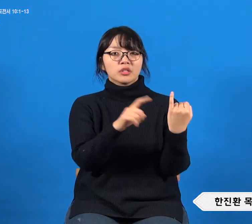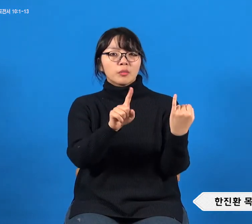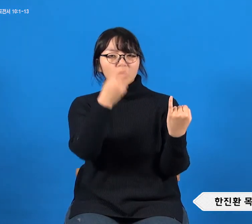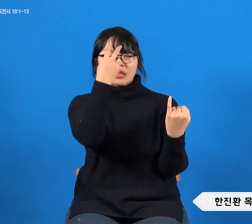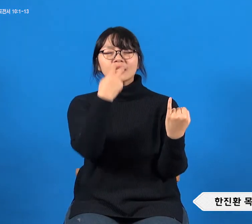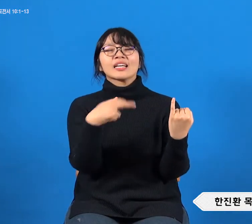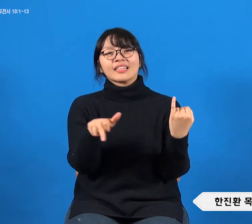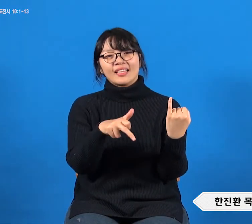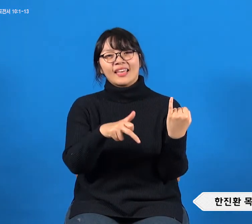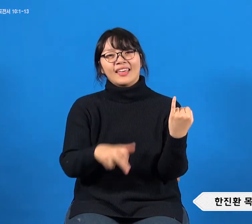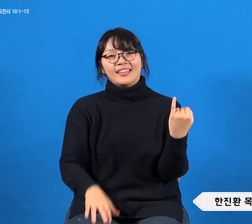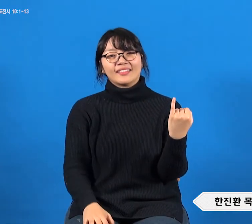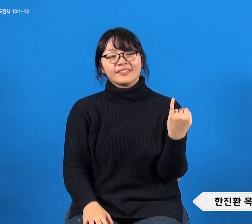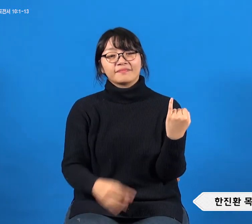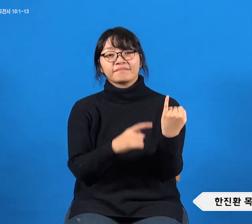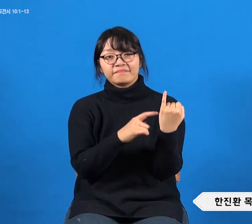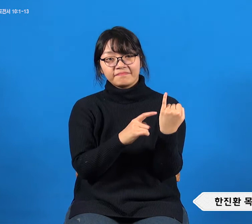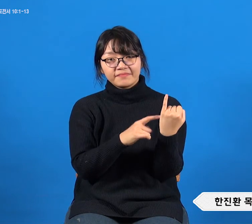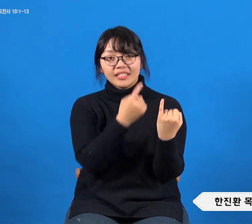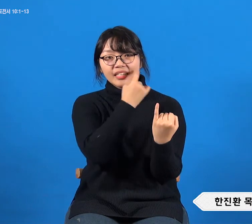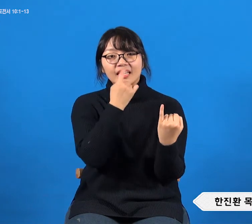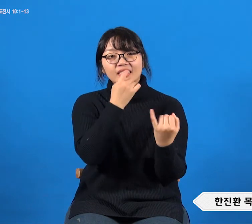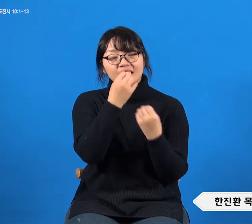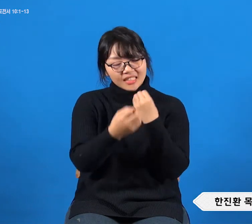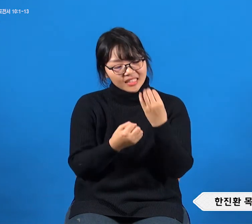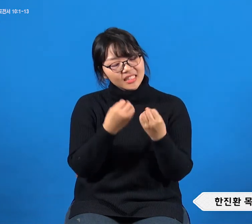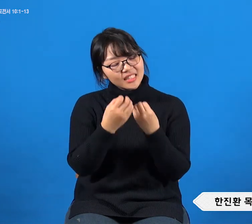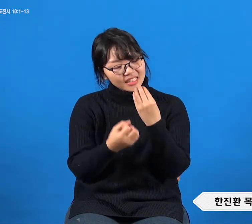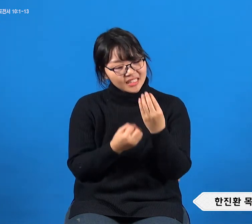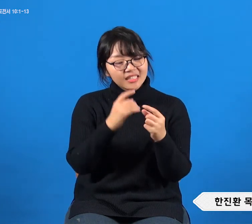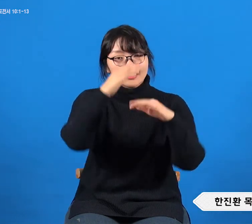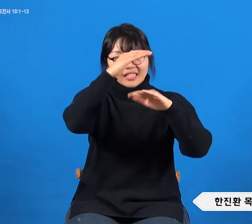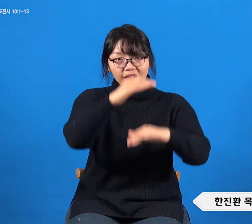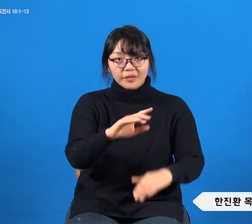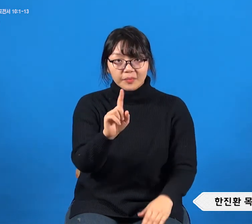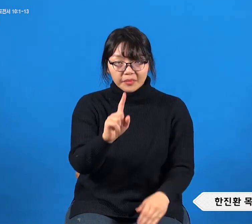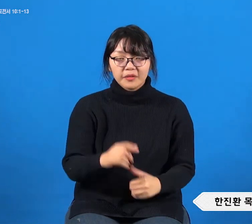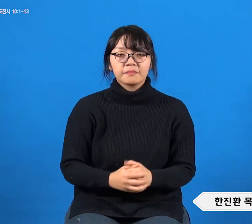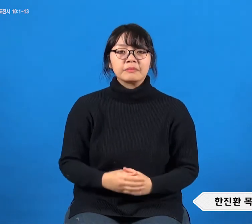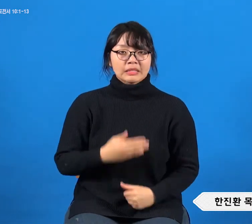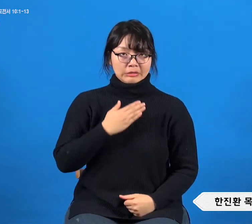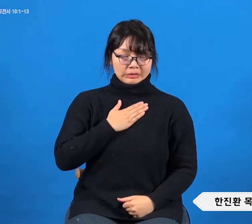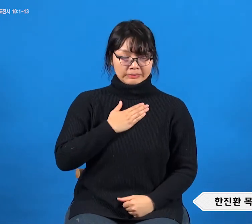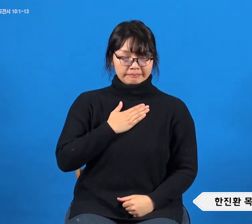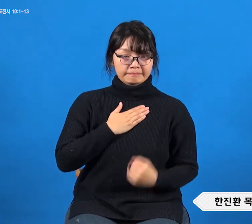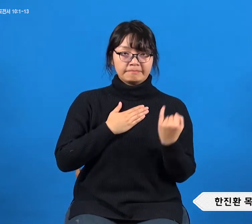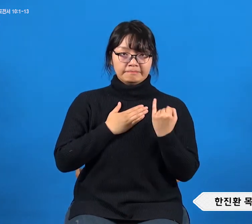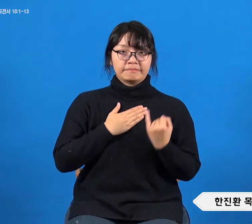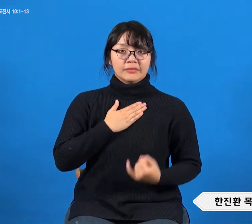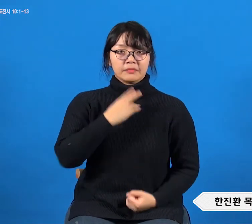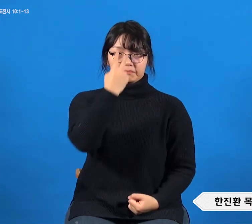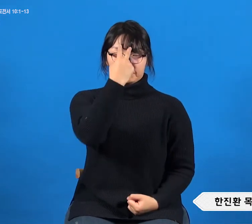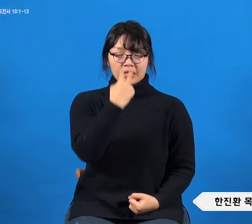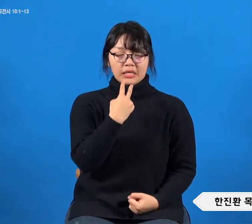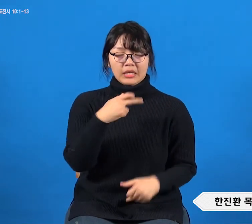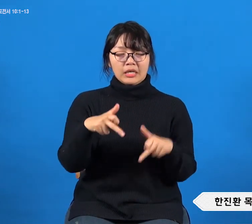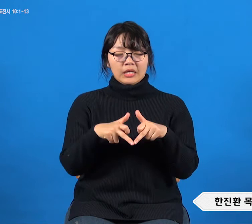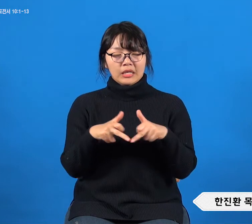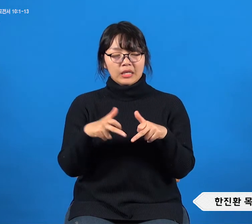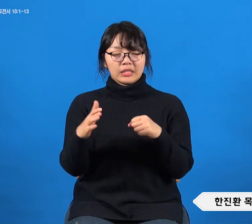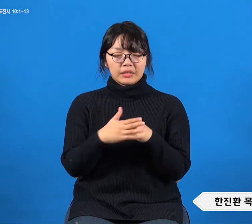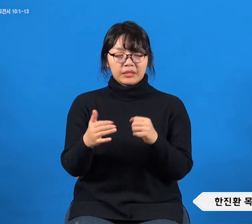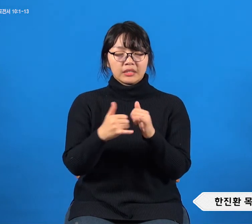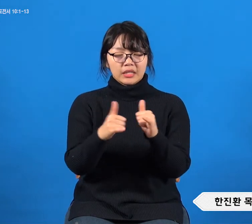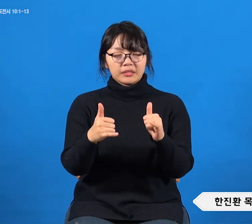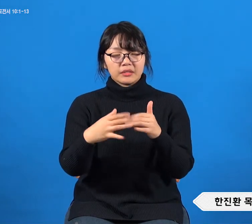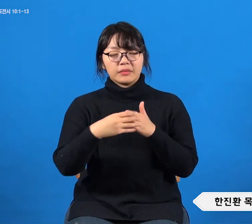시각장애인입니다. 그분이 간증을 하면서 이런 말을 했습니다. 저는 맹인이기 때문에 사람들의